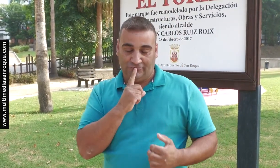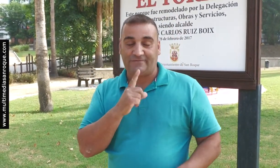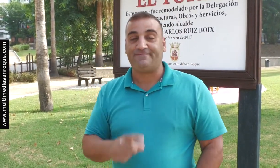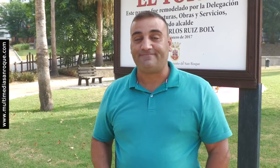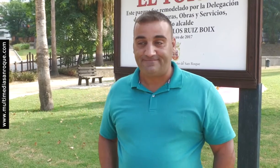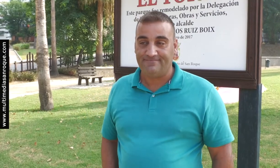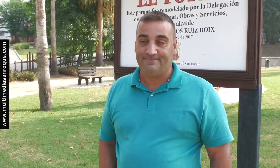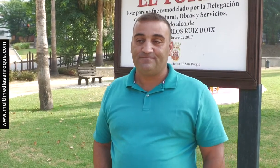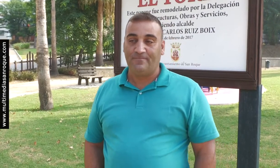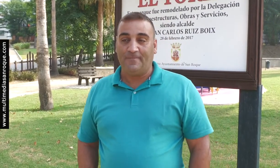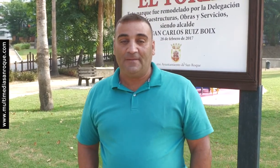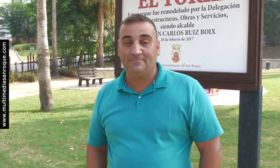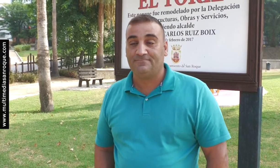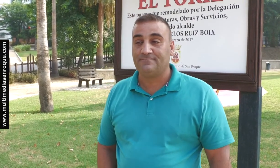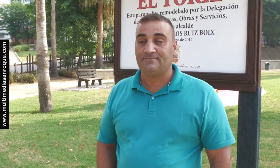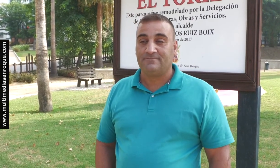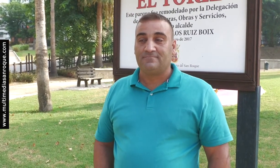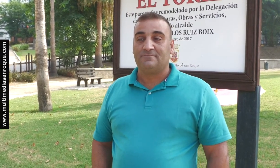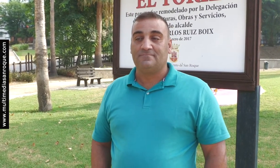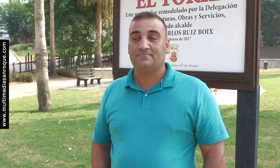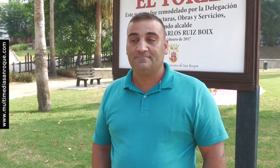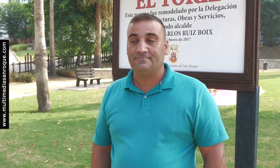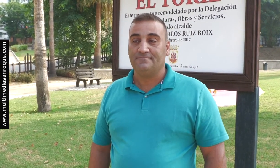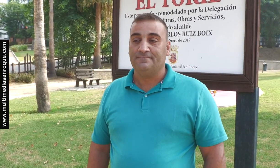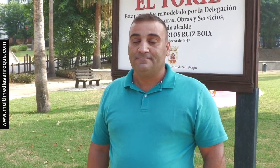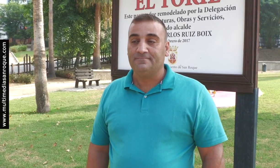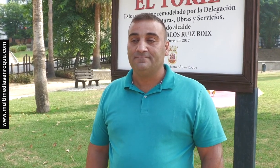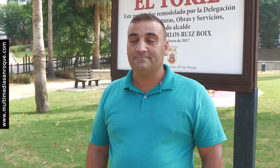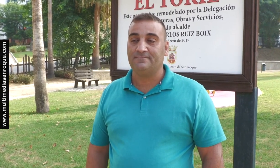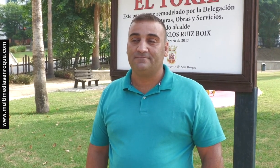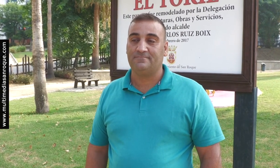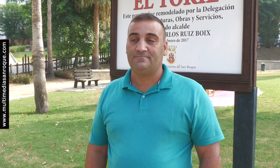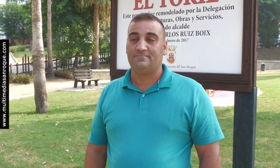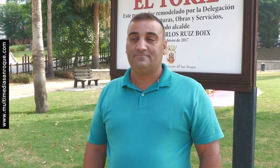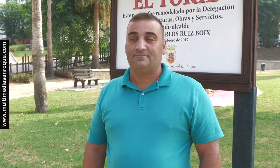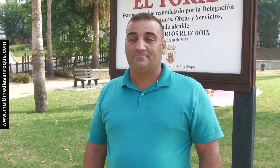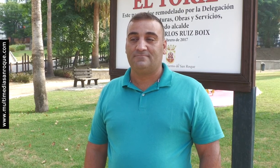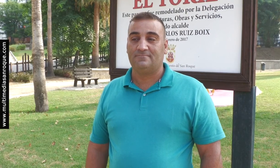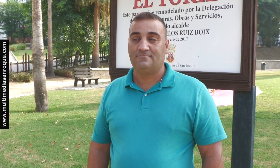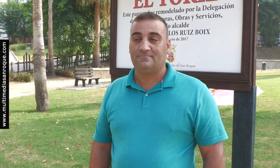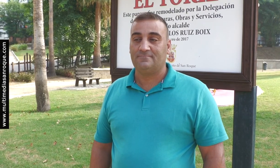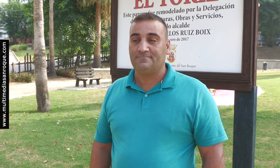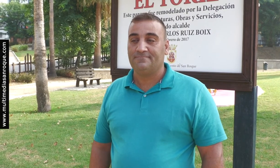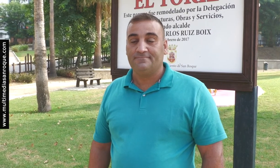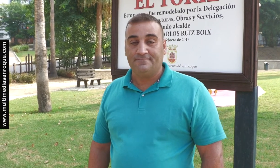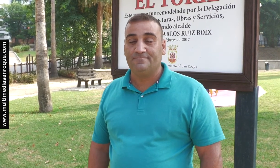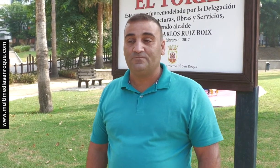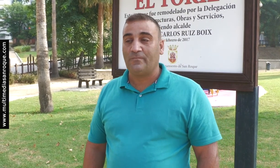actividades de enseñanza y de conocimiento a los oyentes de nuestra situación